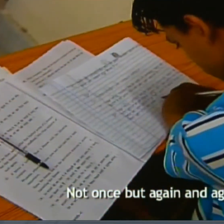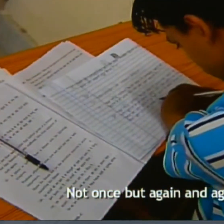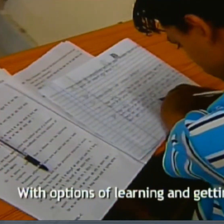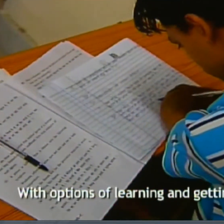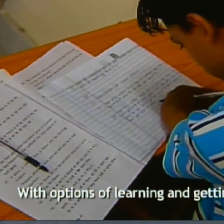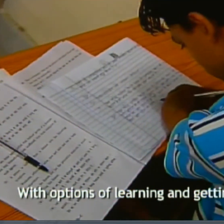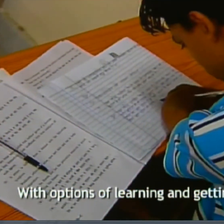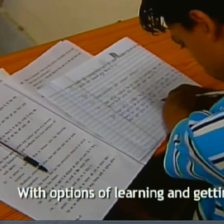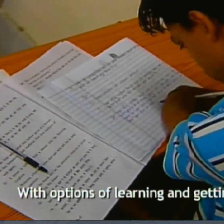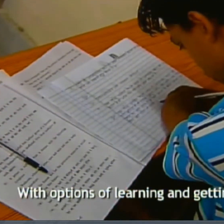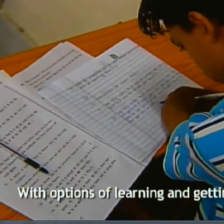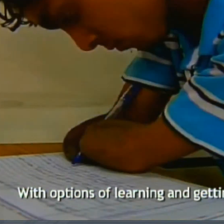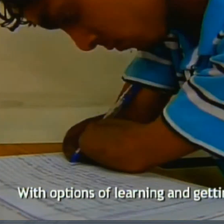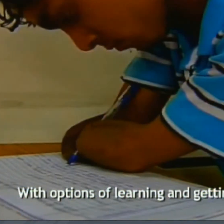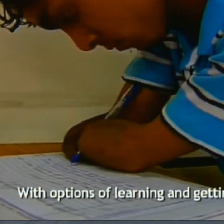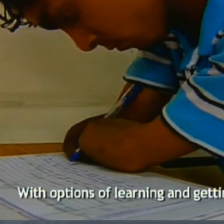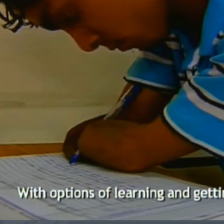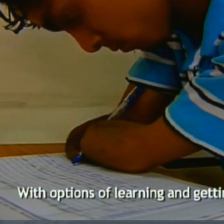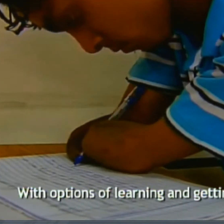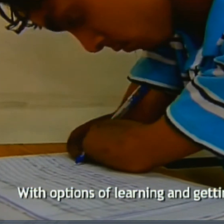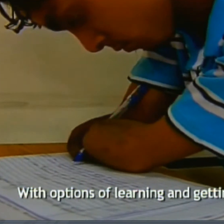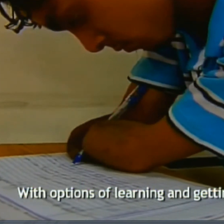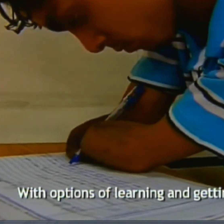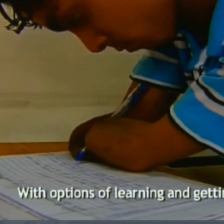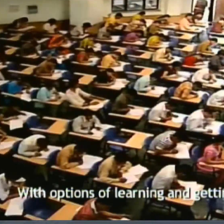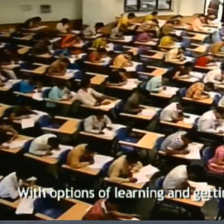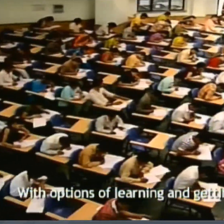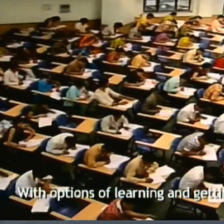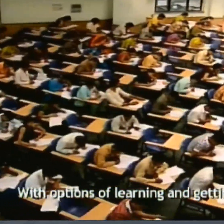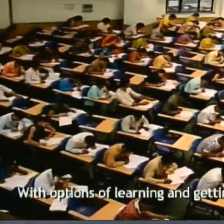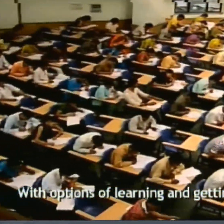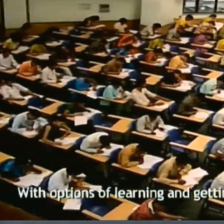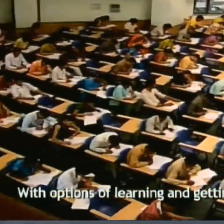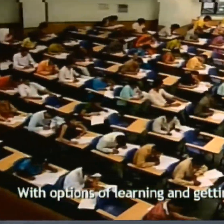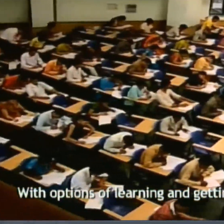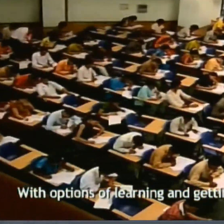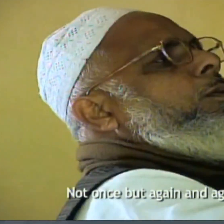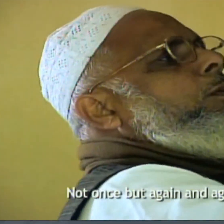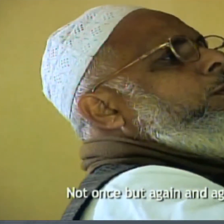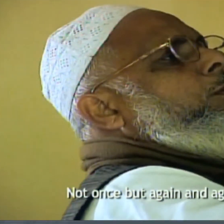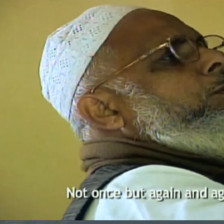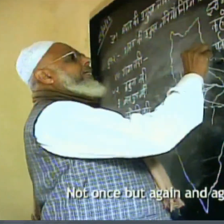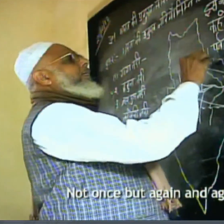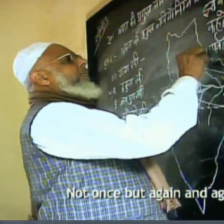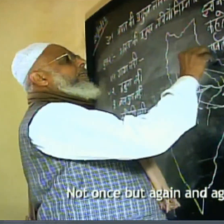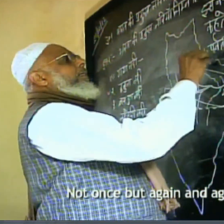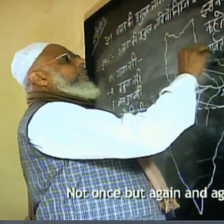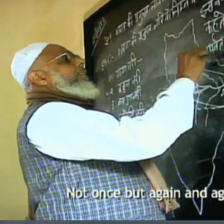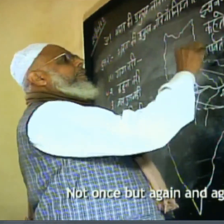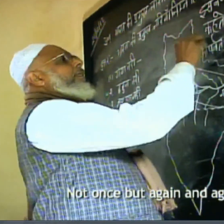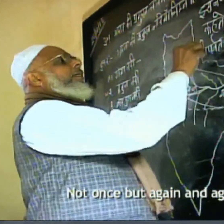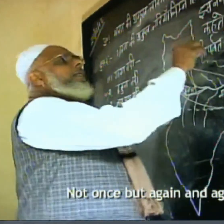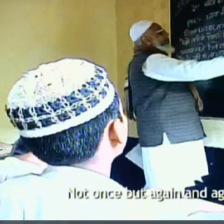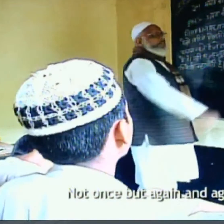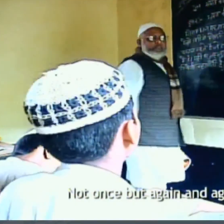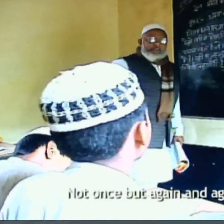फिर शिक्षा और परीक्षा का अवसर एक बार ही क्यों